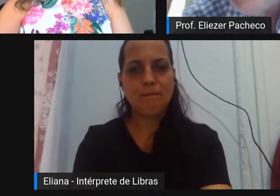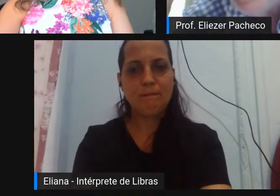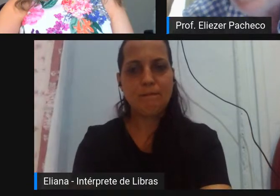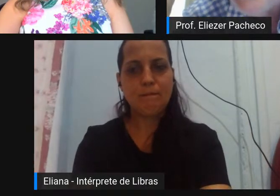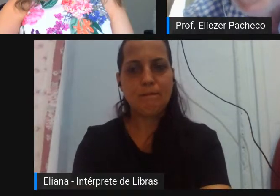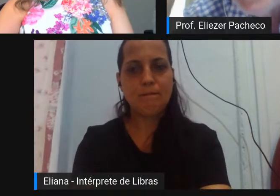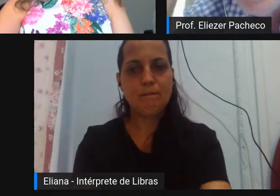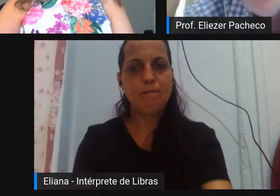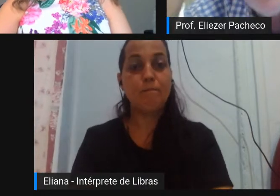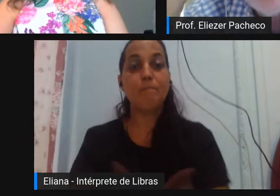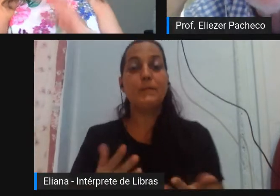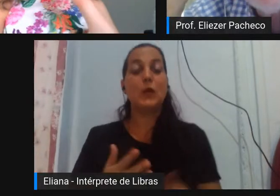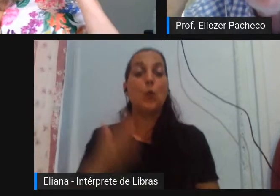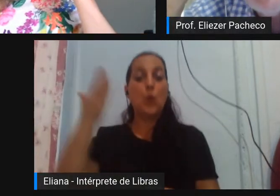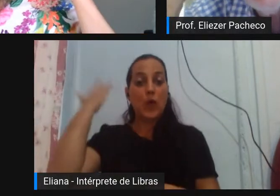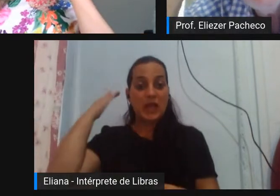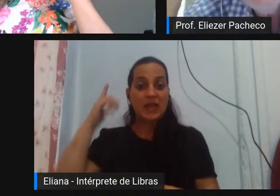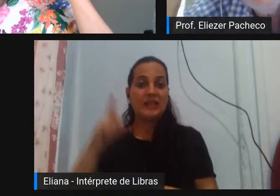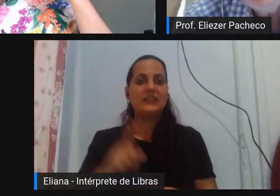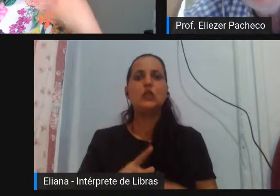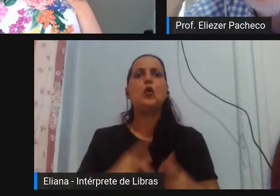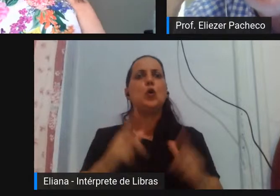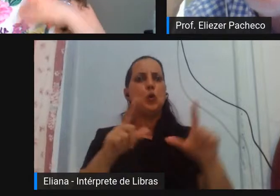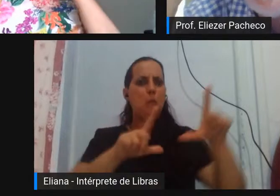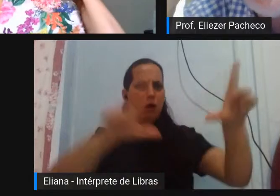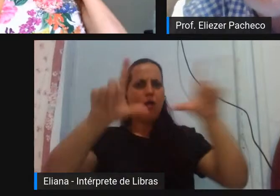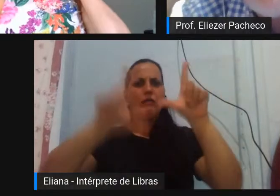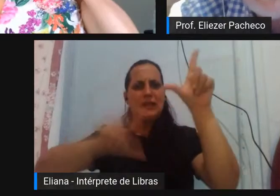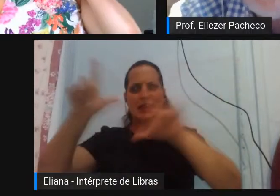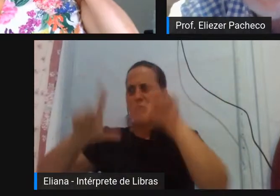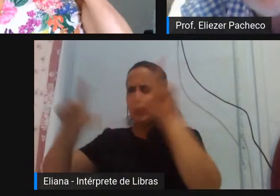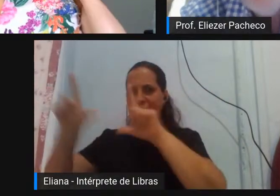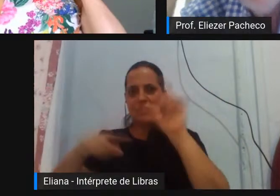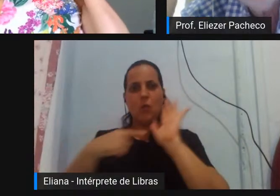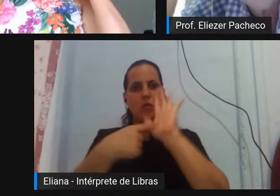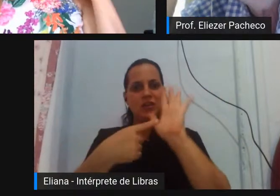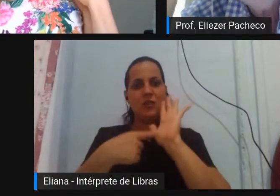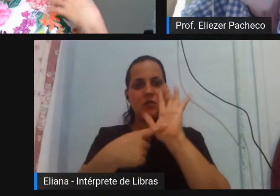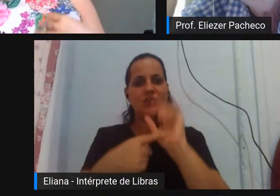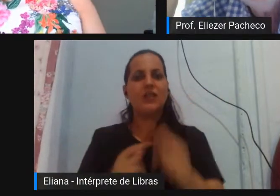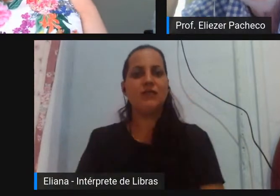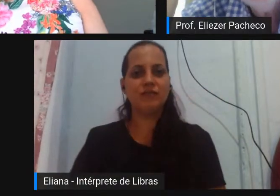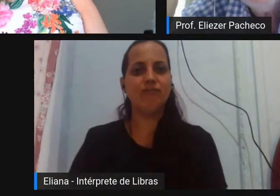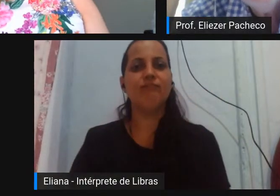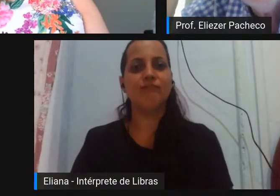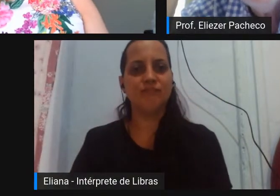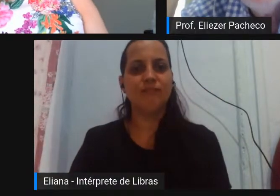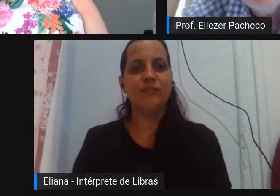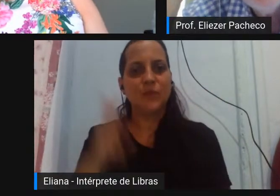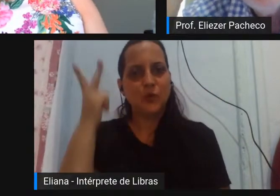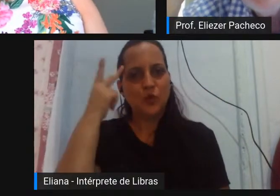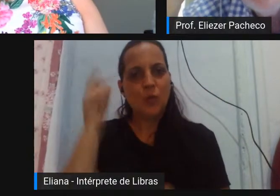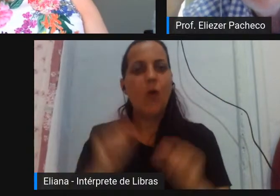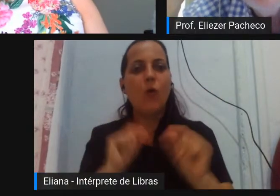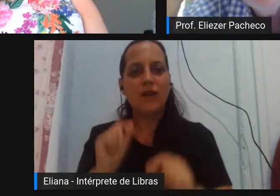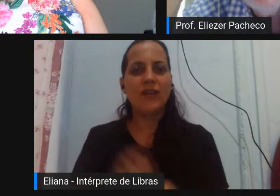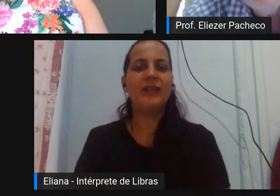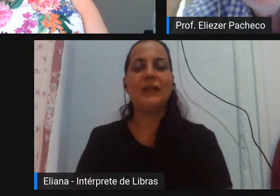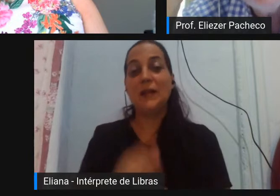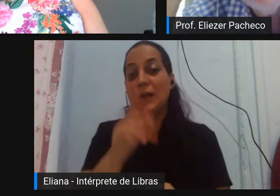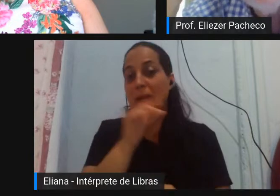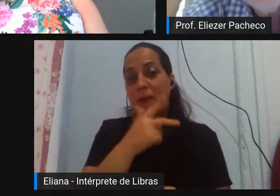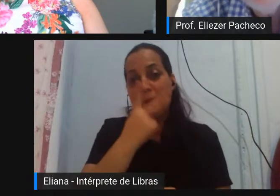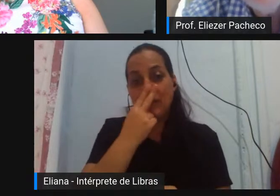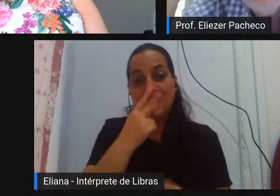na época era manchete comum nos jornais o que chamava de apagão da mão de obra. Talvez alguns se lembrem,